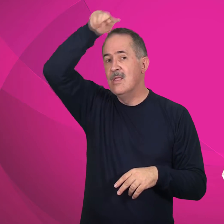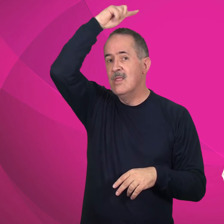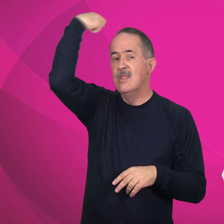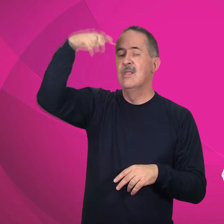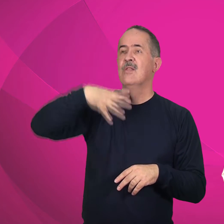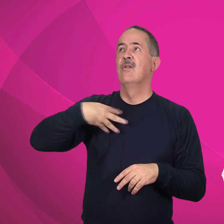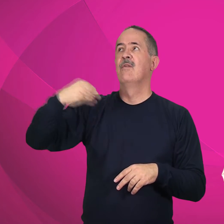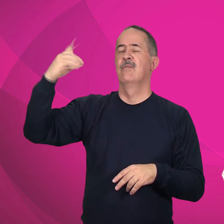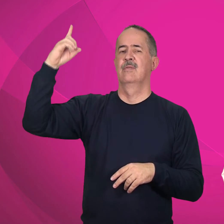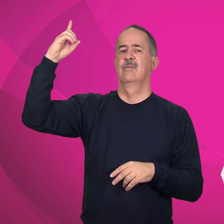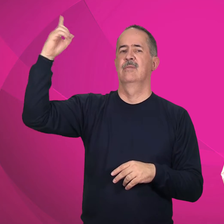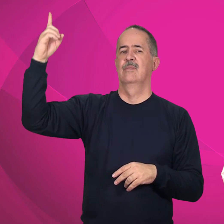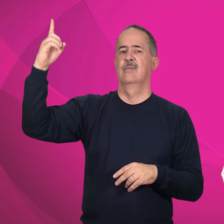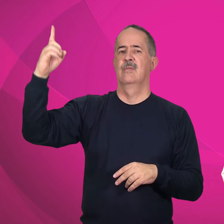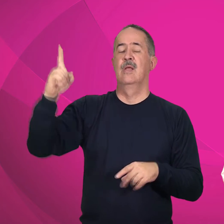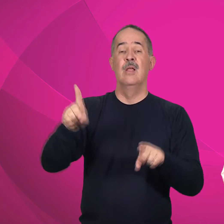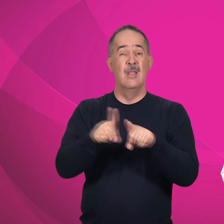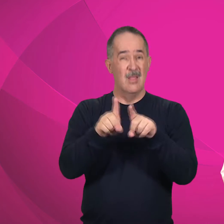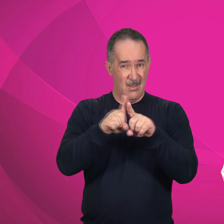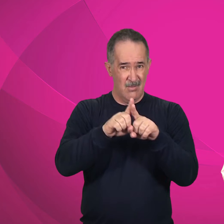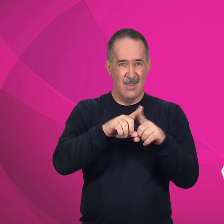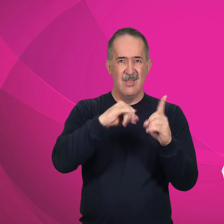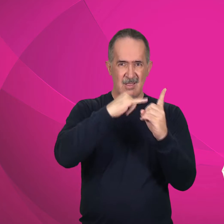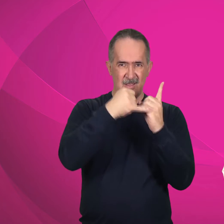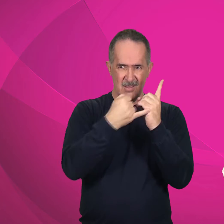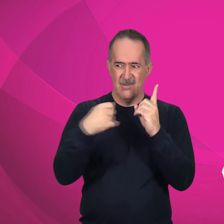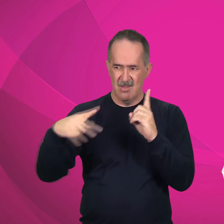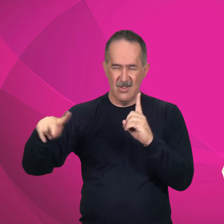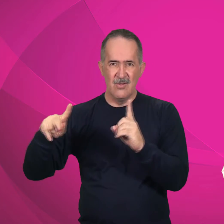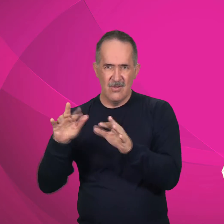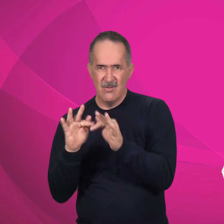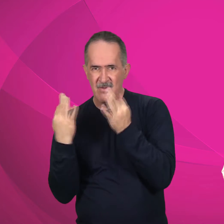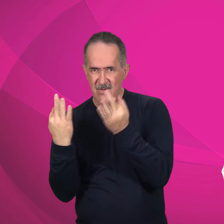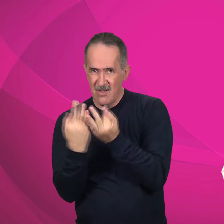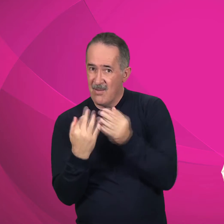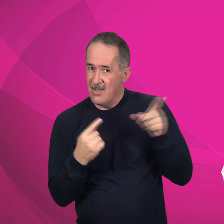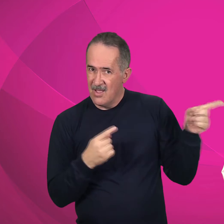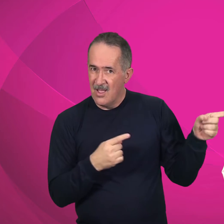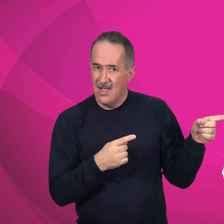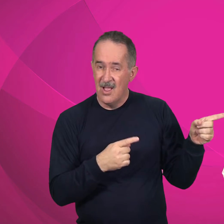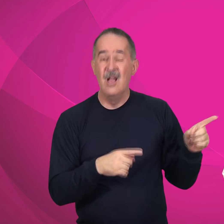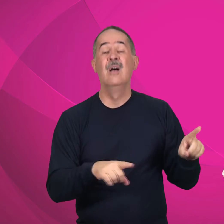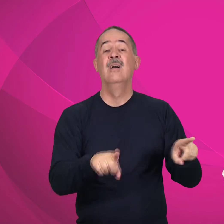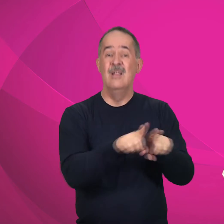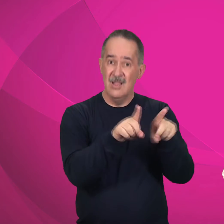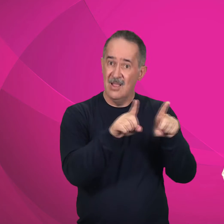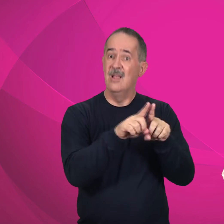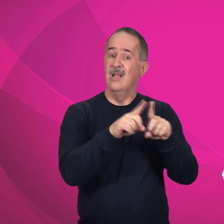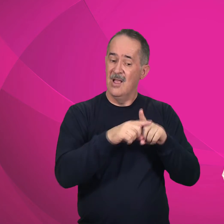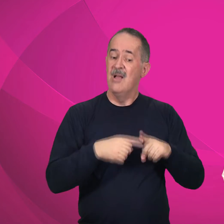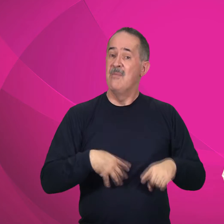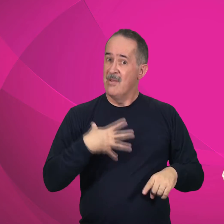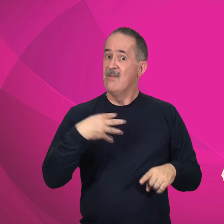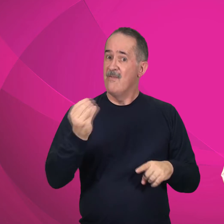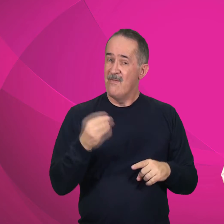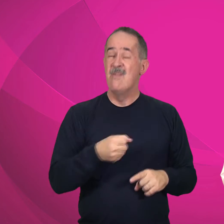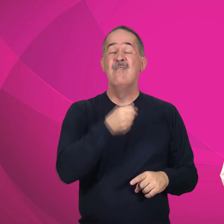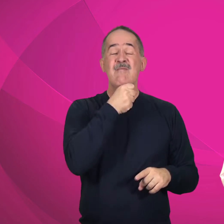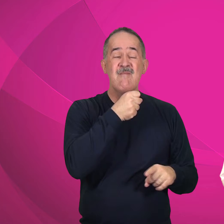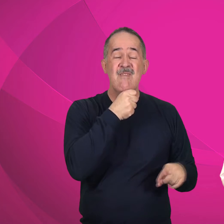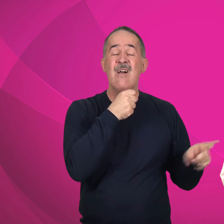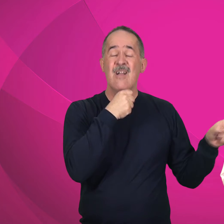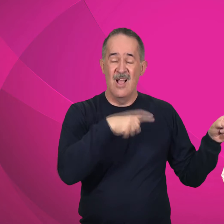filho de deus também isabel tudo aparenta concebeu um filho na